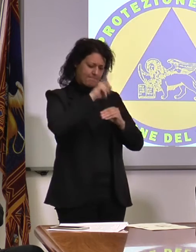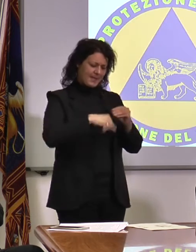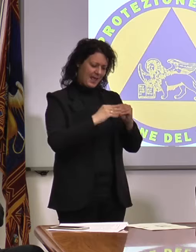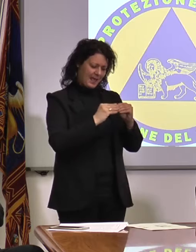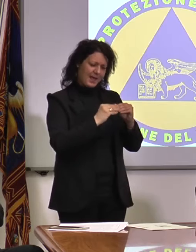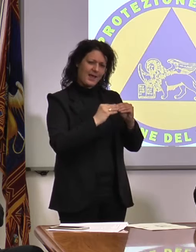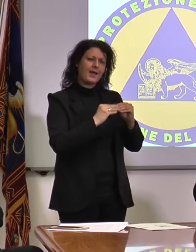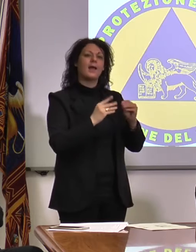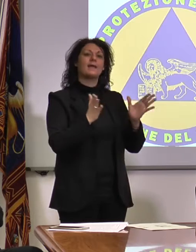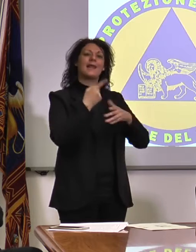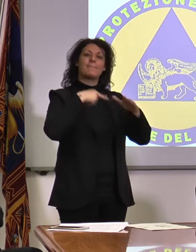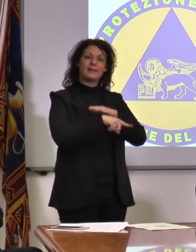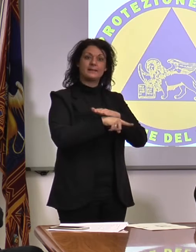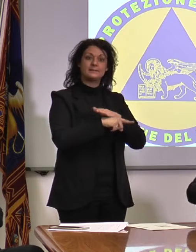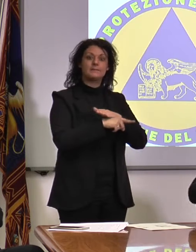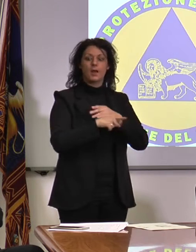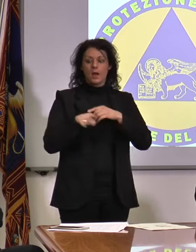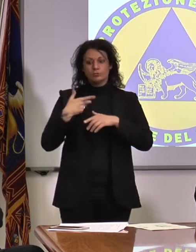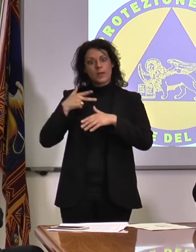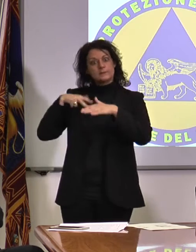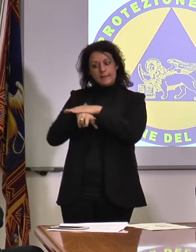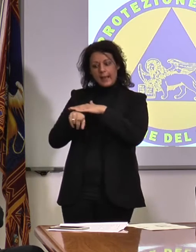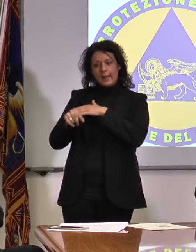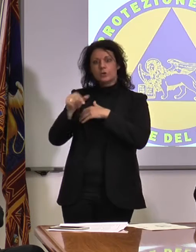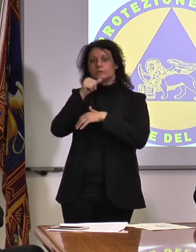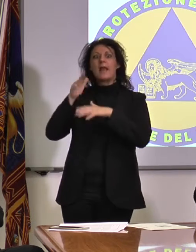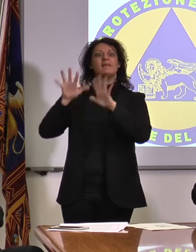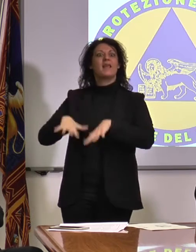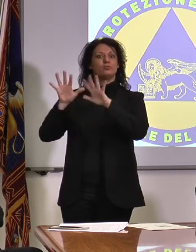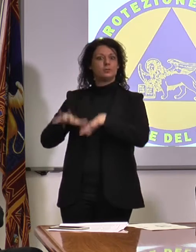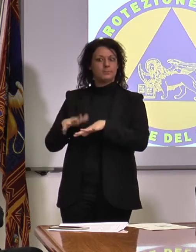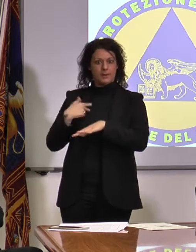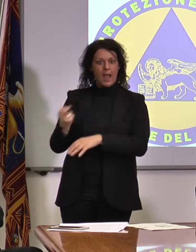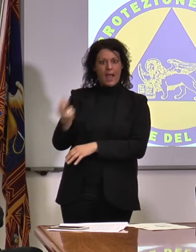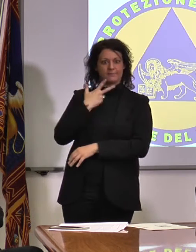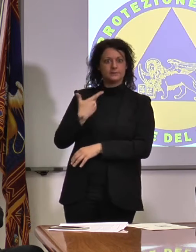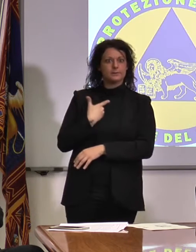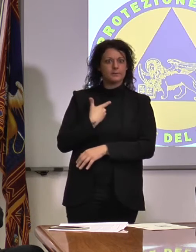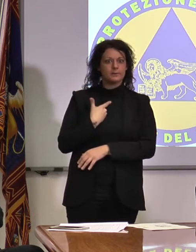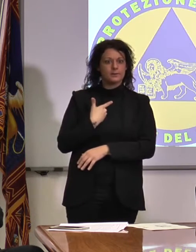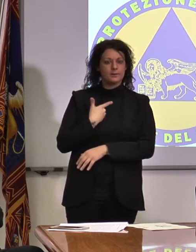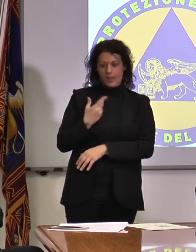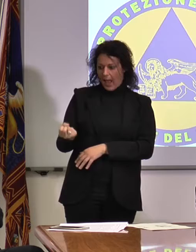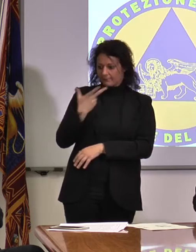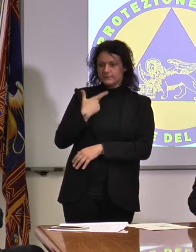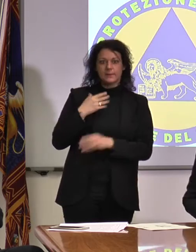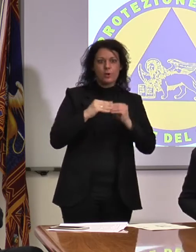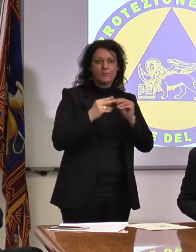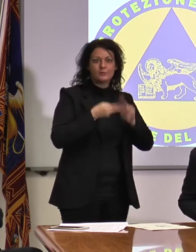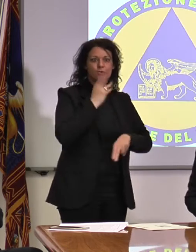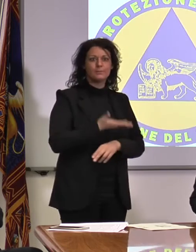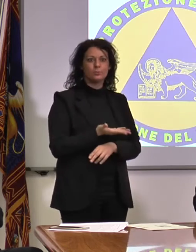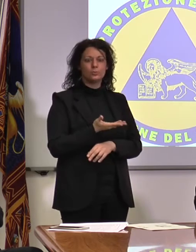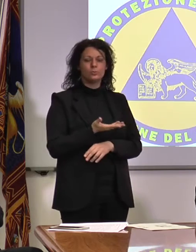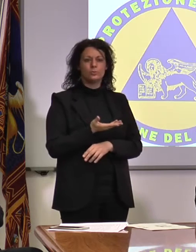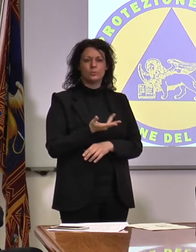me lo dici, non dubitare della mia capacità, dimmi che ce ne servono 10.000, ma c'è anche qualcuno in grado di metterle in piedi 10.000, no? E